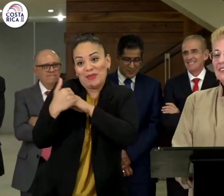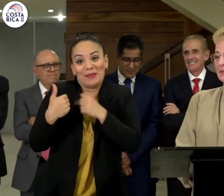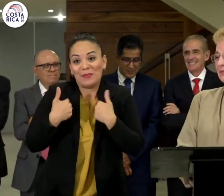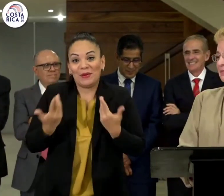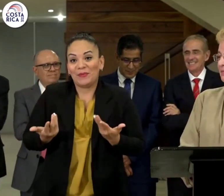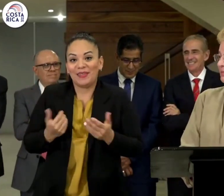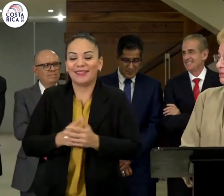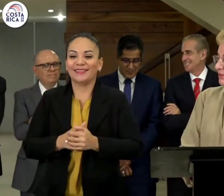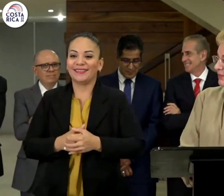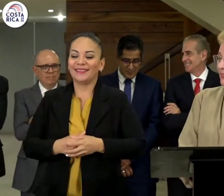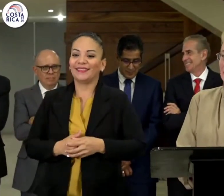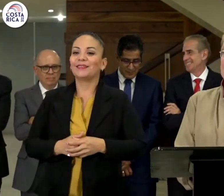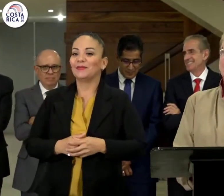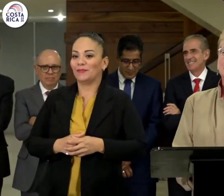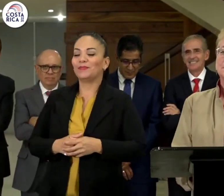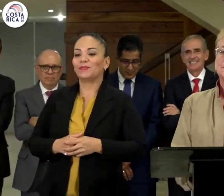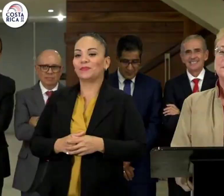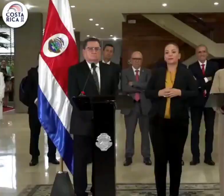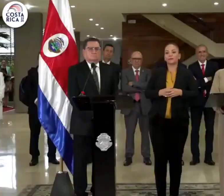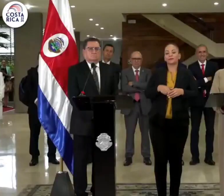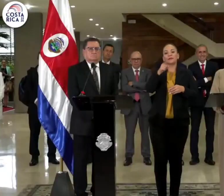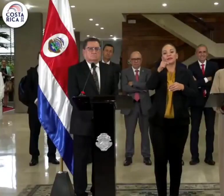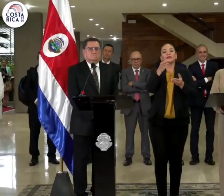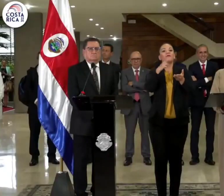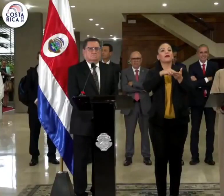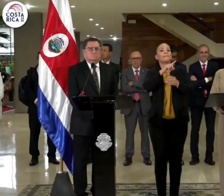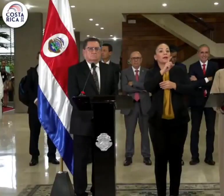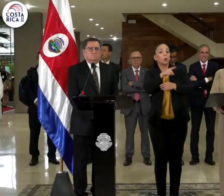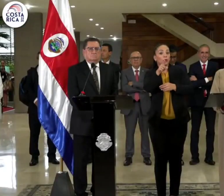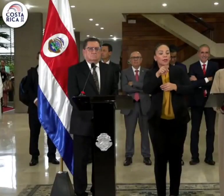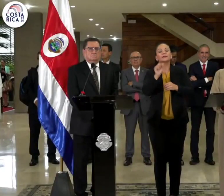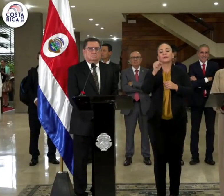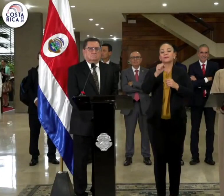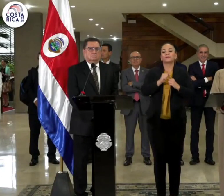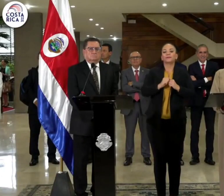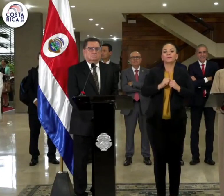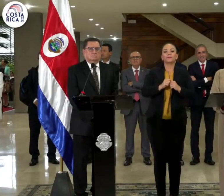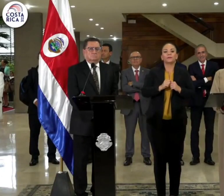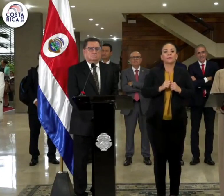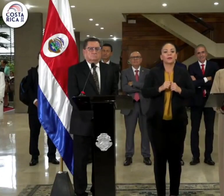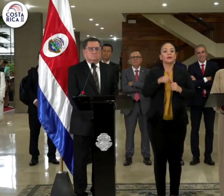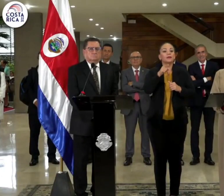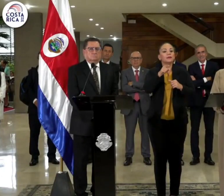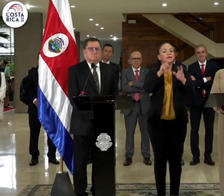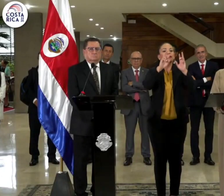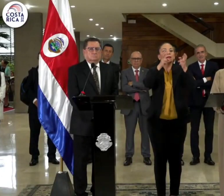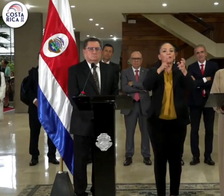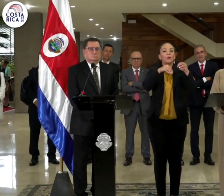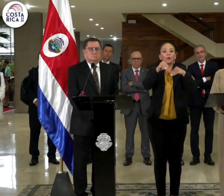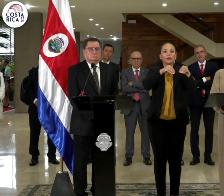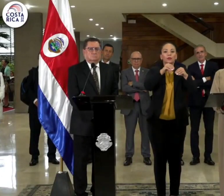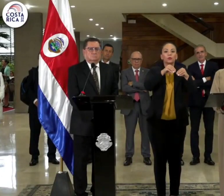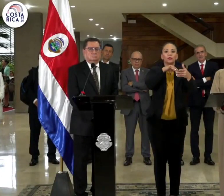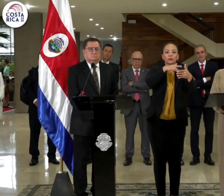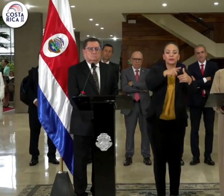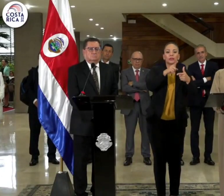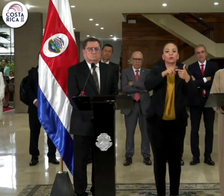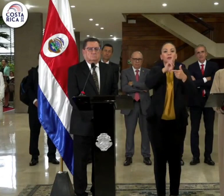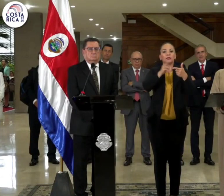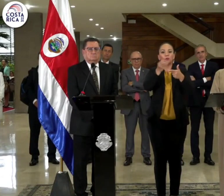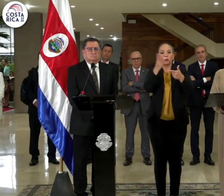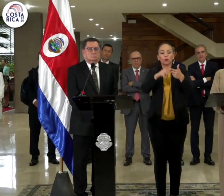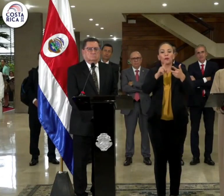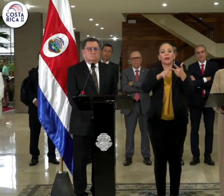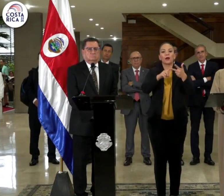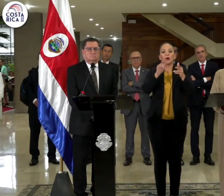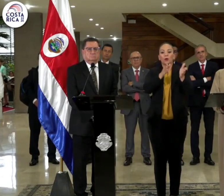Claro. Bueno. Sí, si me permite, don Oten, la repregunta. Adelante, por favor. Gracias. El movimiento estudiantil, universidades públicas, organizaciones